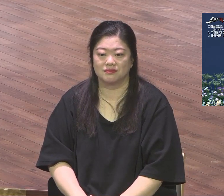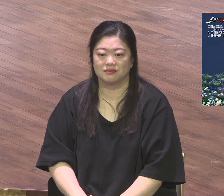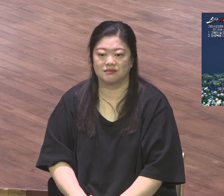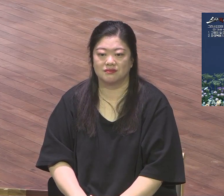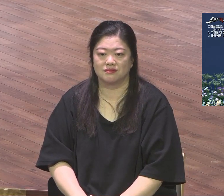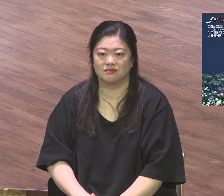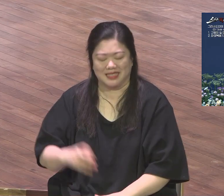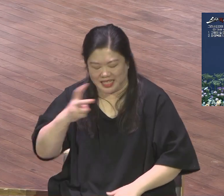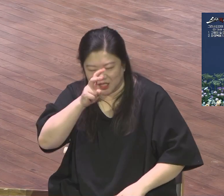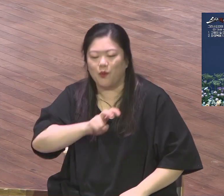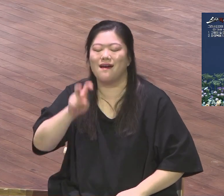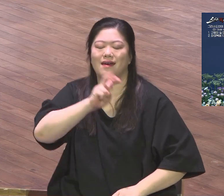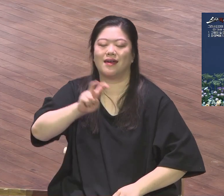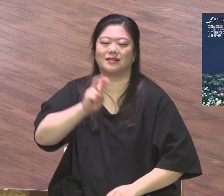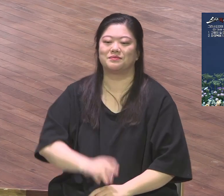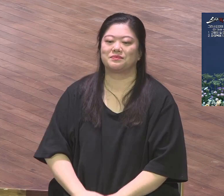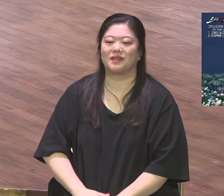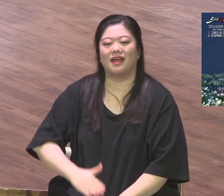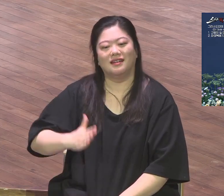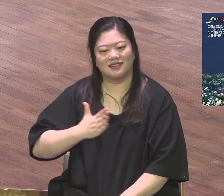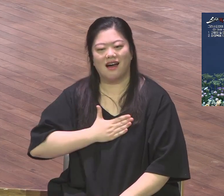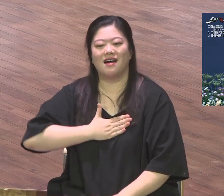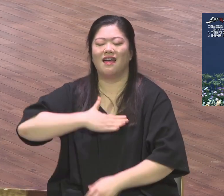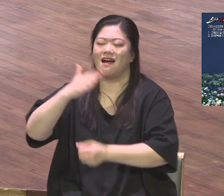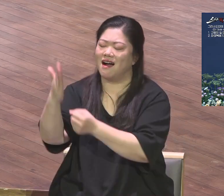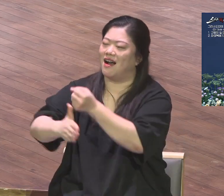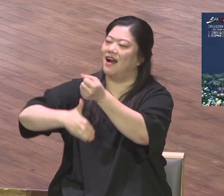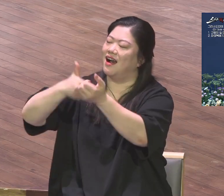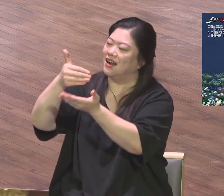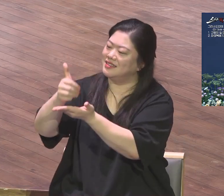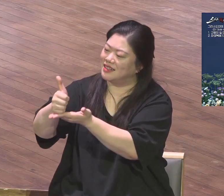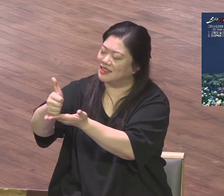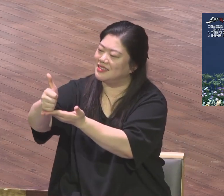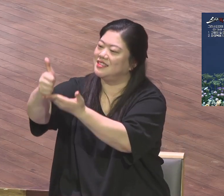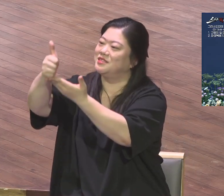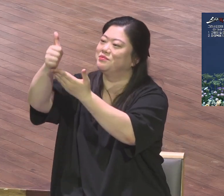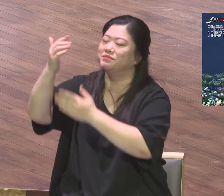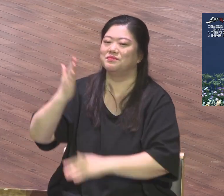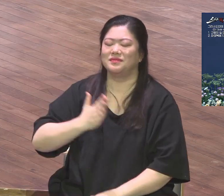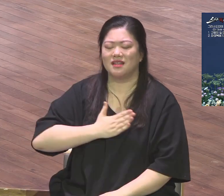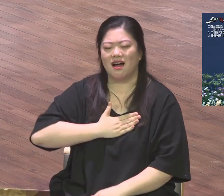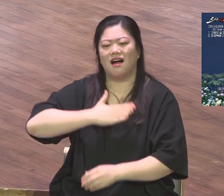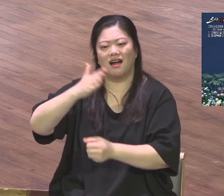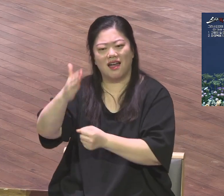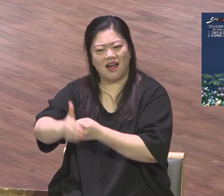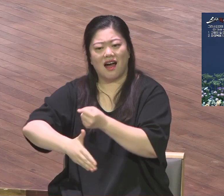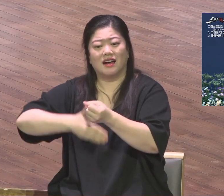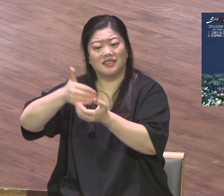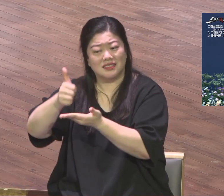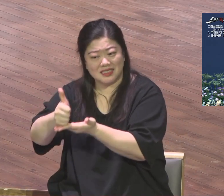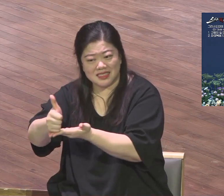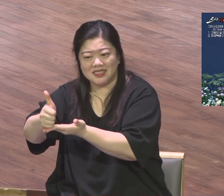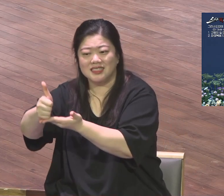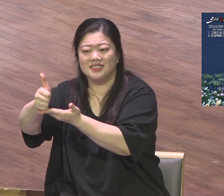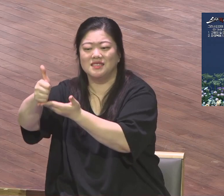나의 하나님, 나의 하나님,